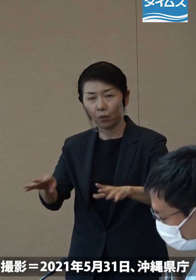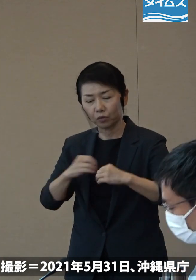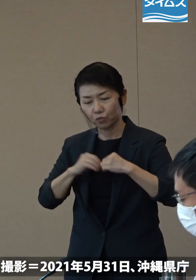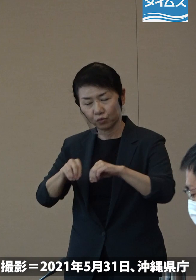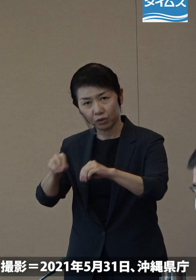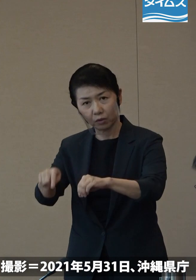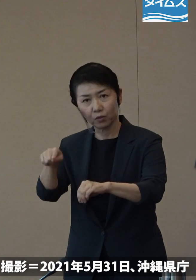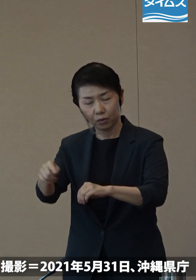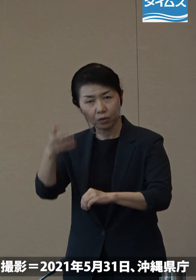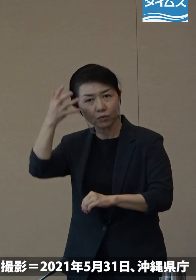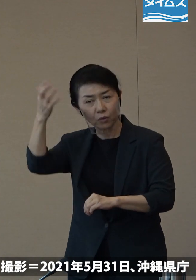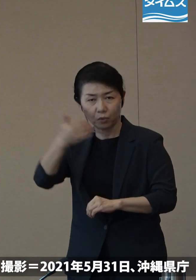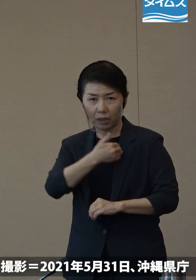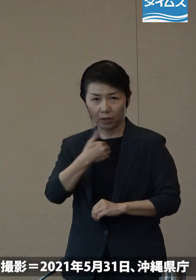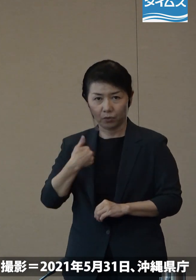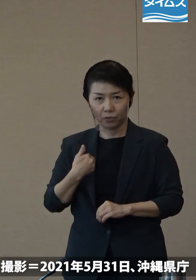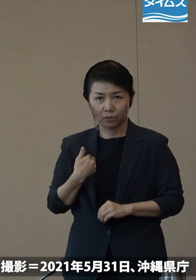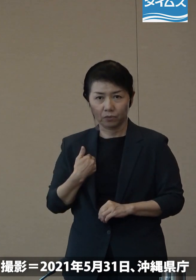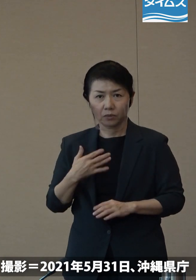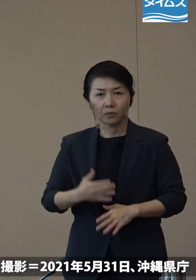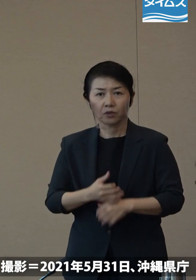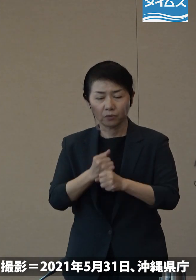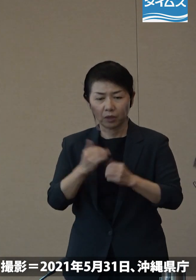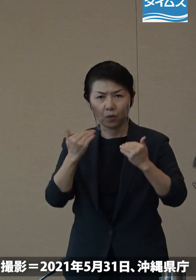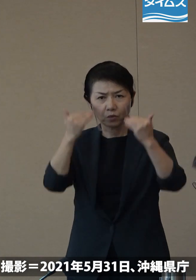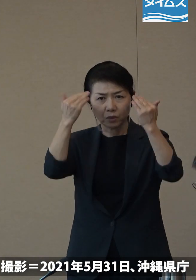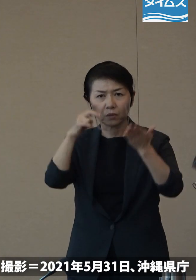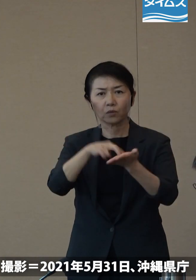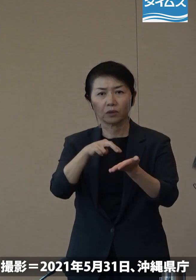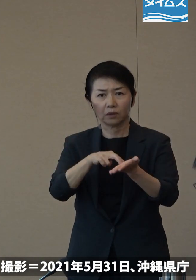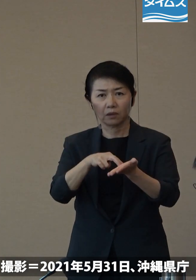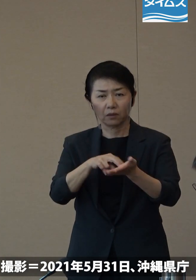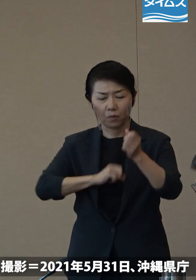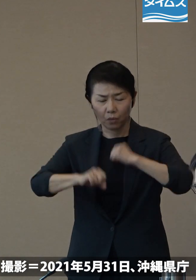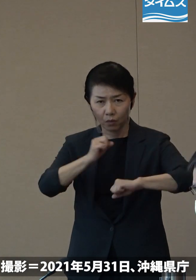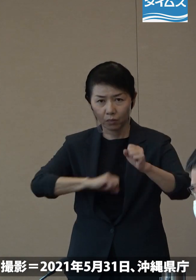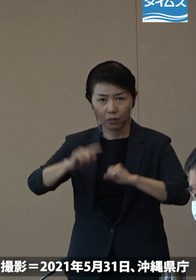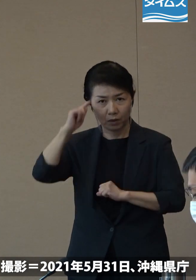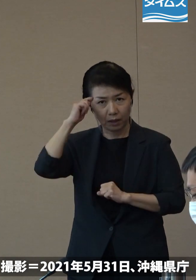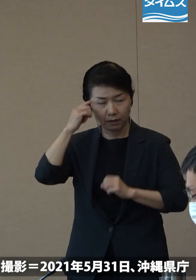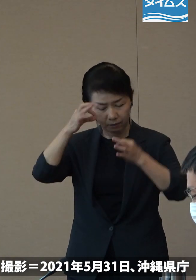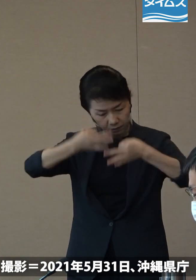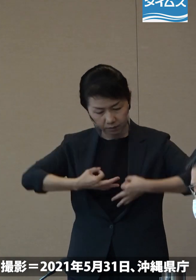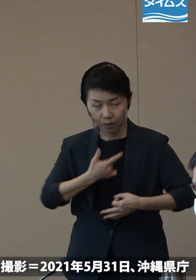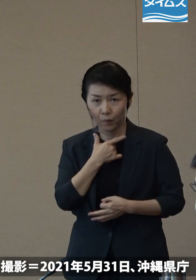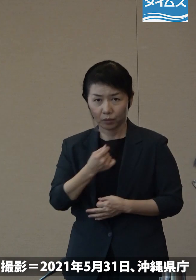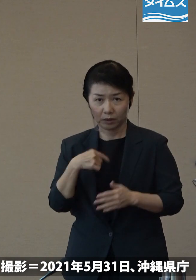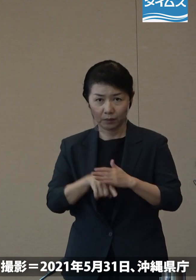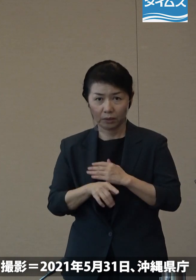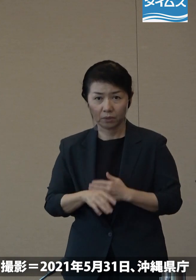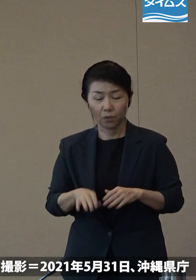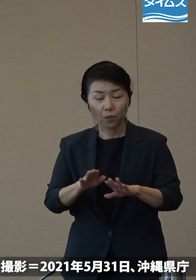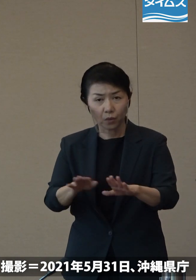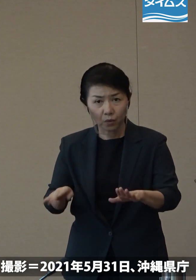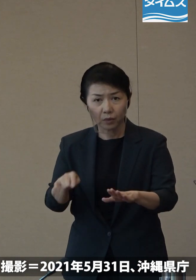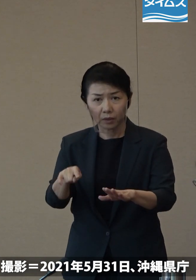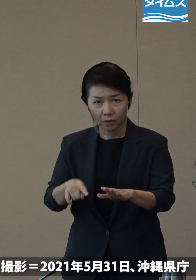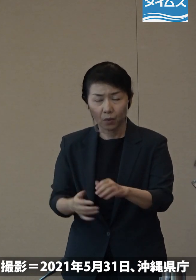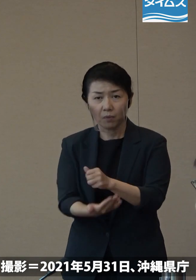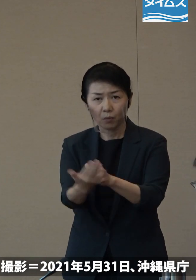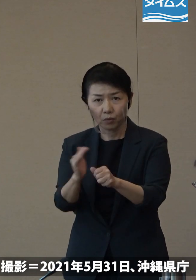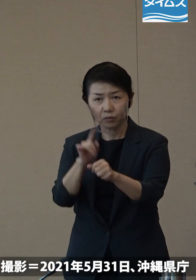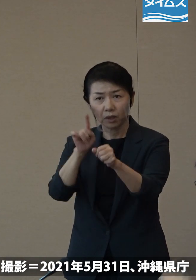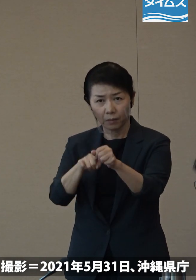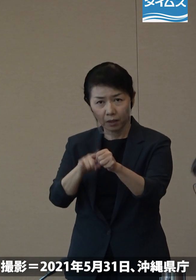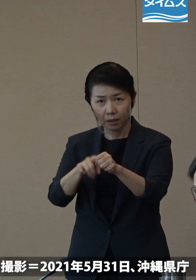られるわけですね。そうすると大人の皆さんの行動もどのように抑制をしていただかないといけないのか、そして子どもたちにはどのように